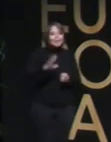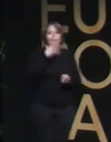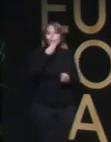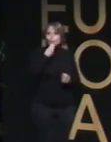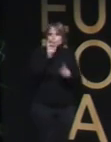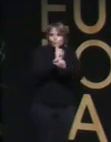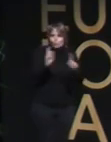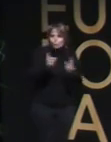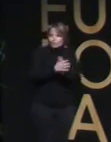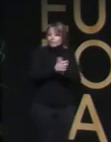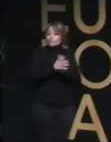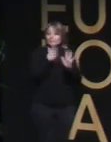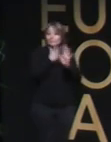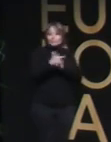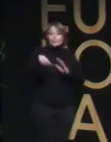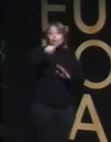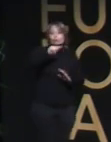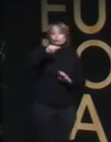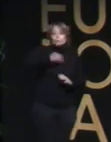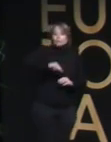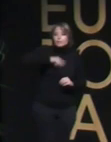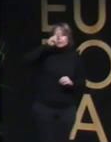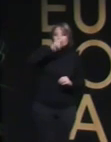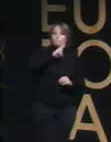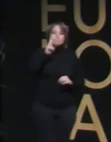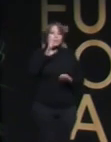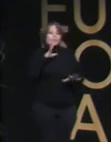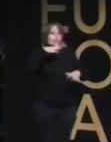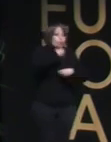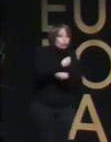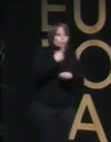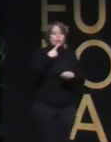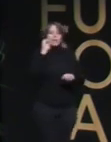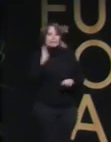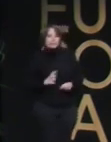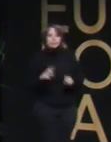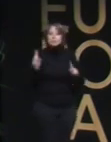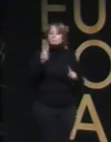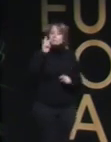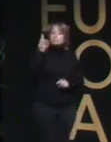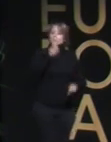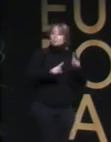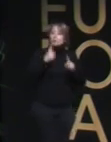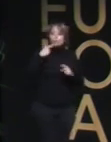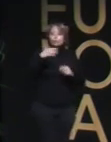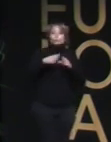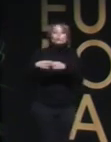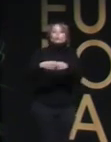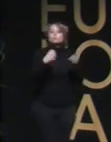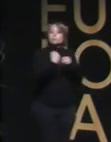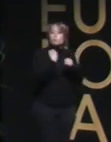es, ¿no? Son donde sienten que sus padres y sus madres, en lugar de agobiarse y estresarte por los problemas que llegan a casa, ven que hay trabajo en equipo para